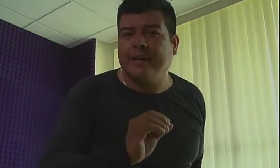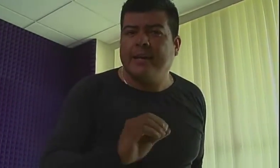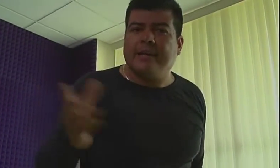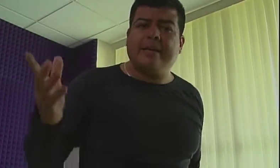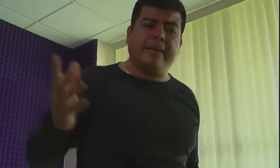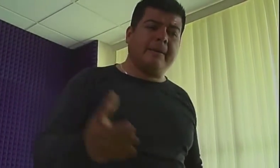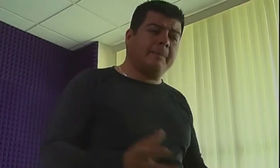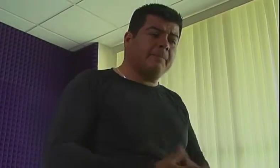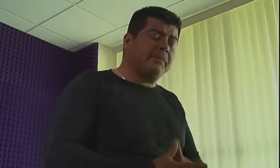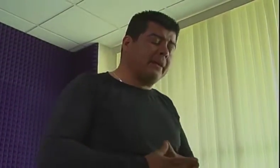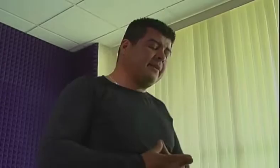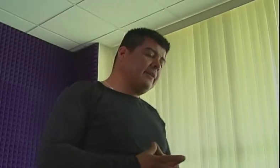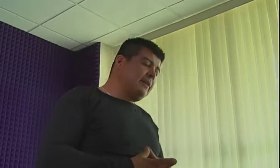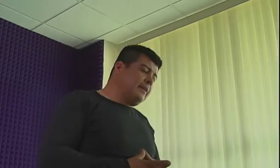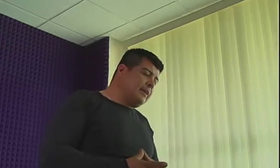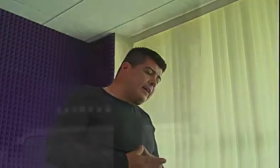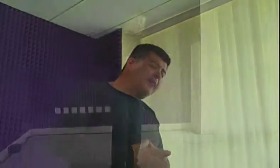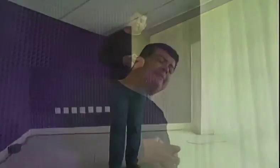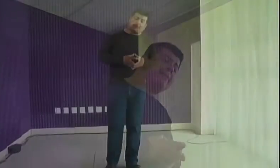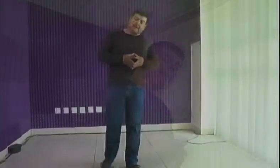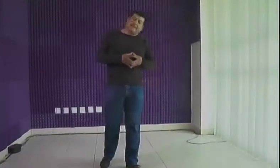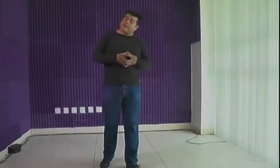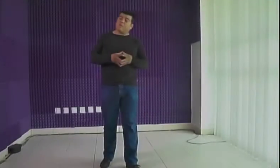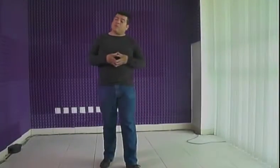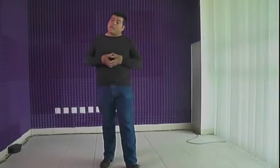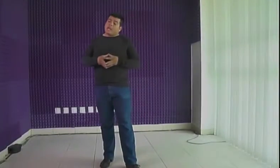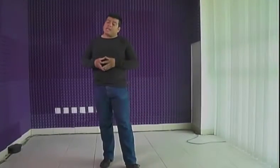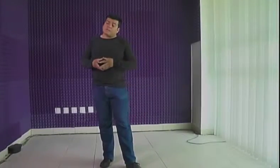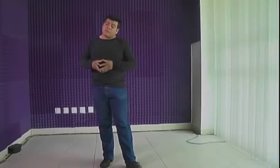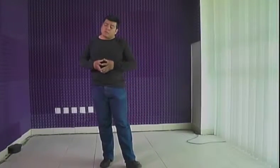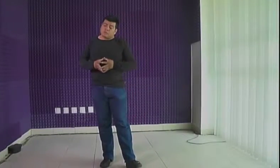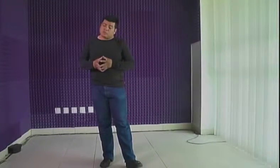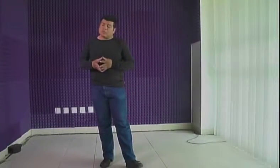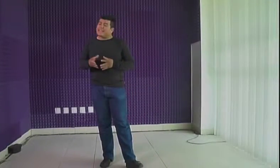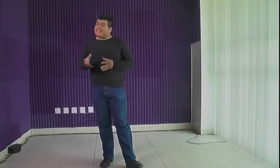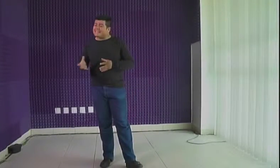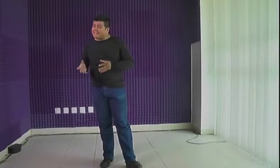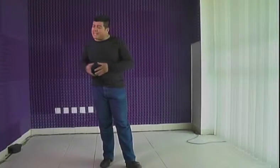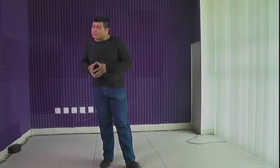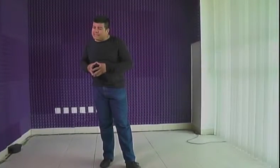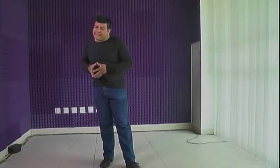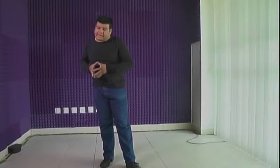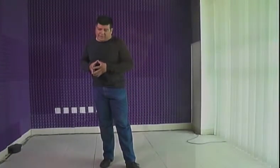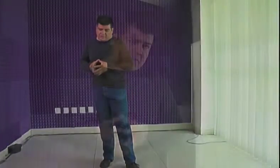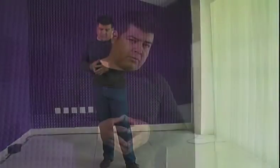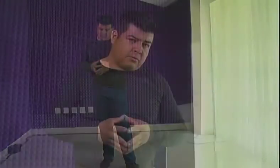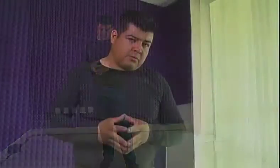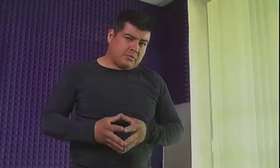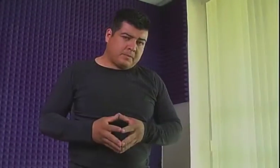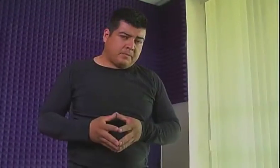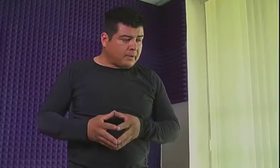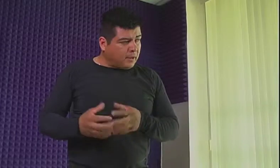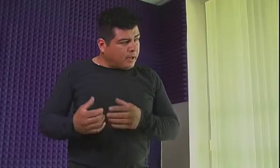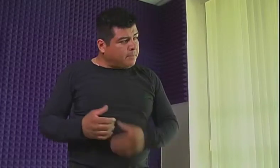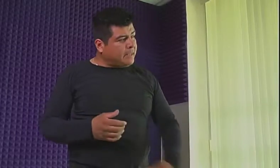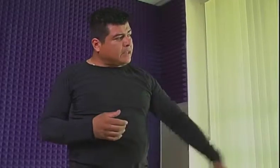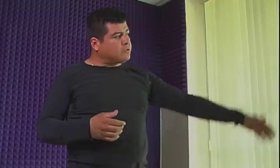Y ese ciego era uno de los fieles criados de aquel ladrón. Emprendieron su